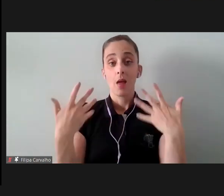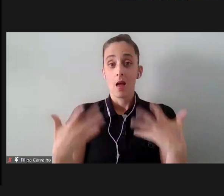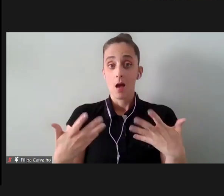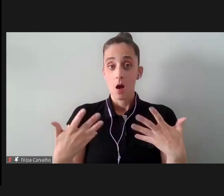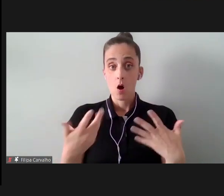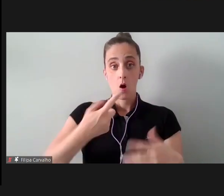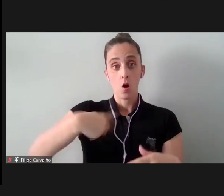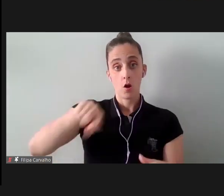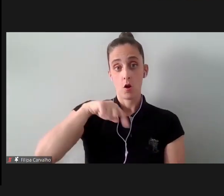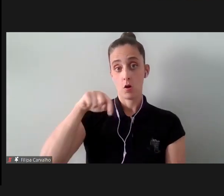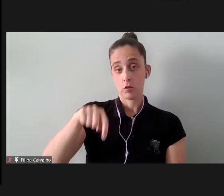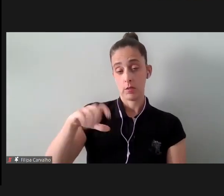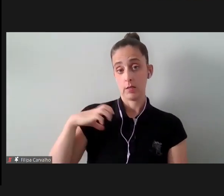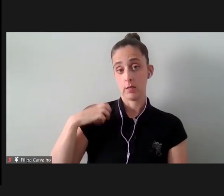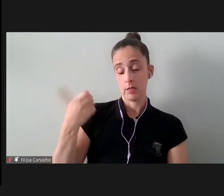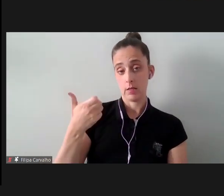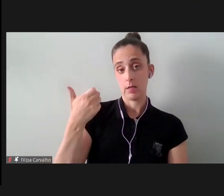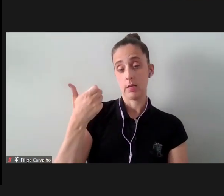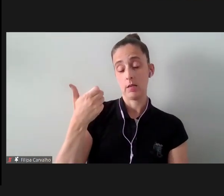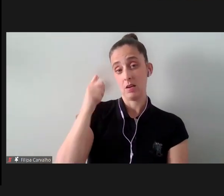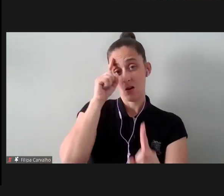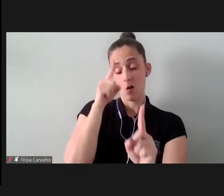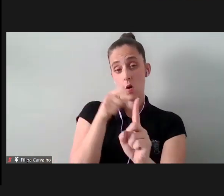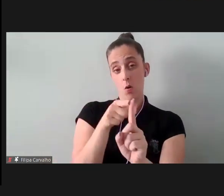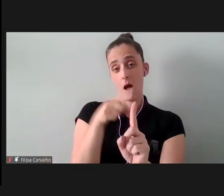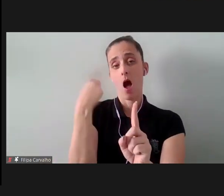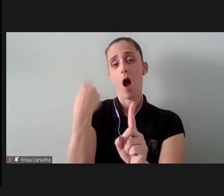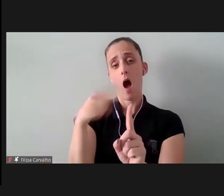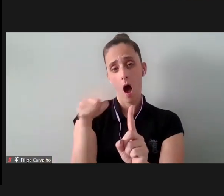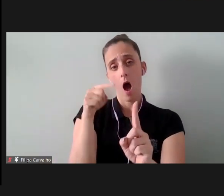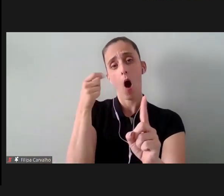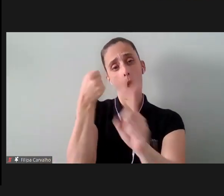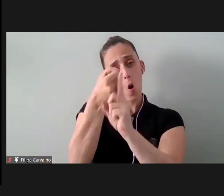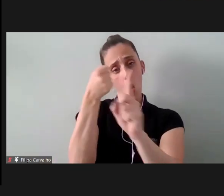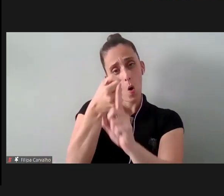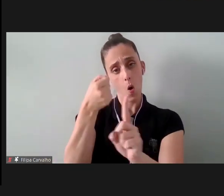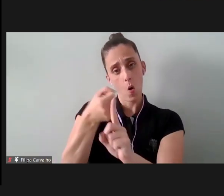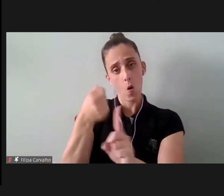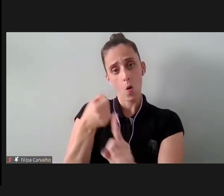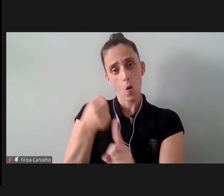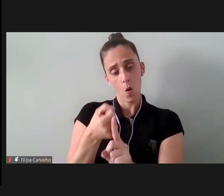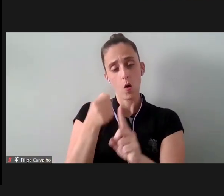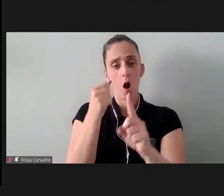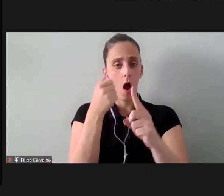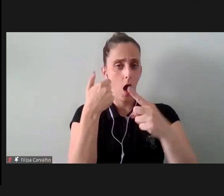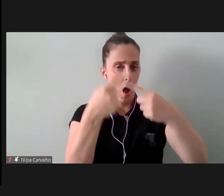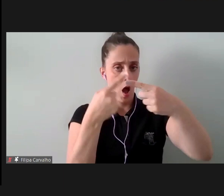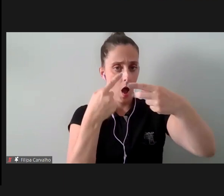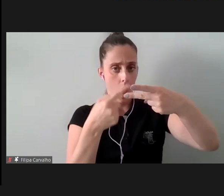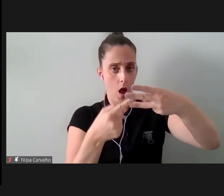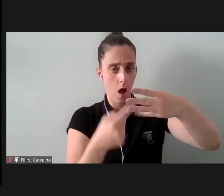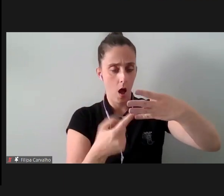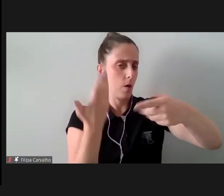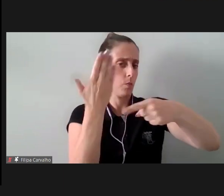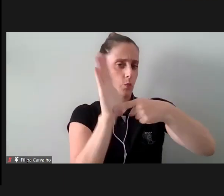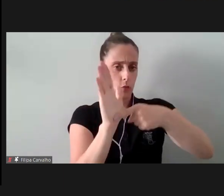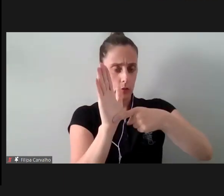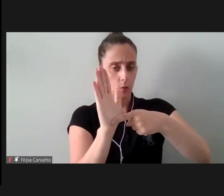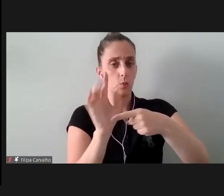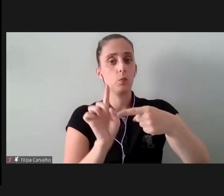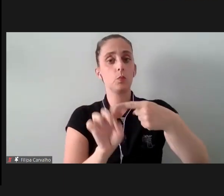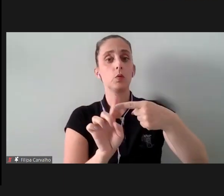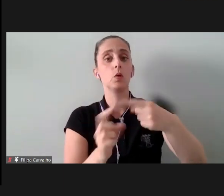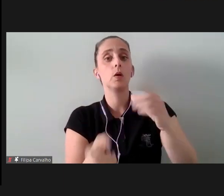temos nesse objetivo metas que estão definidos, que um deles é